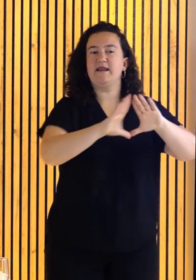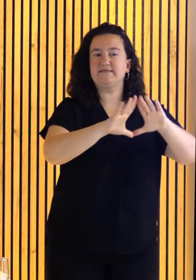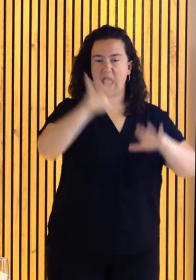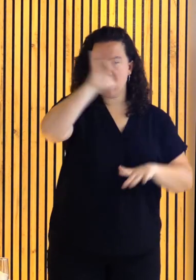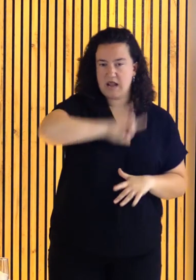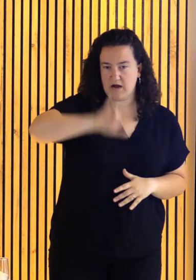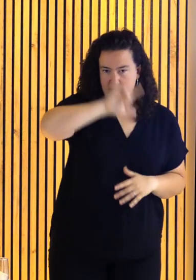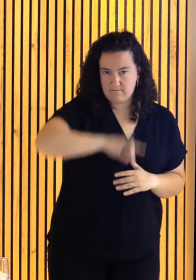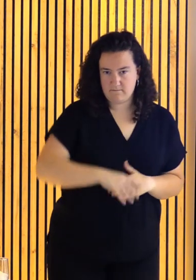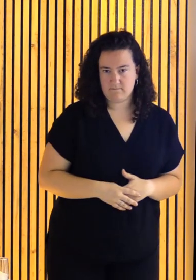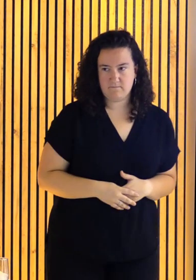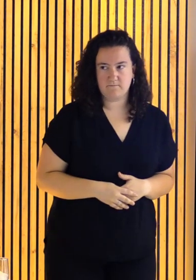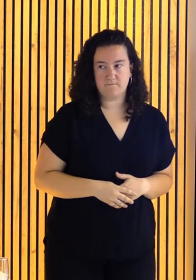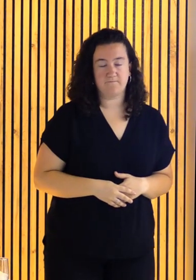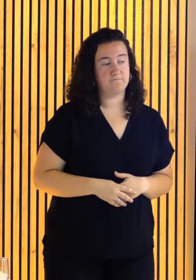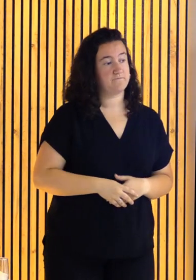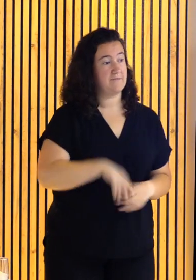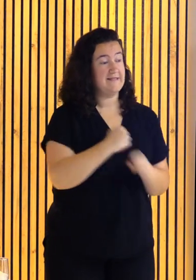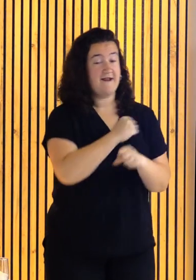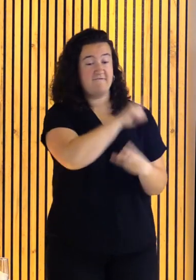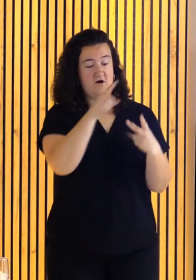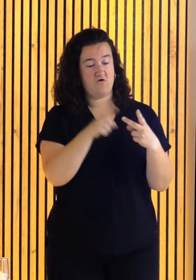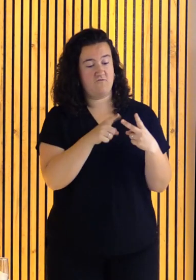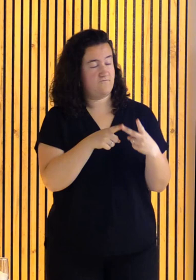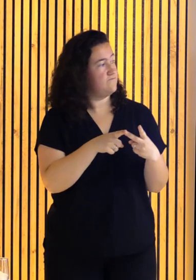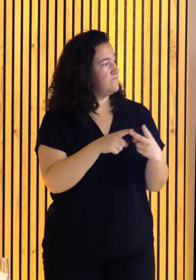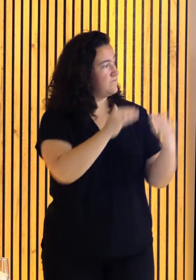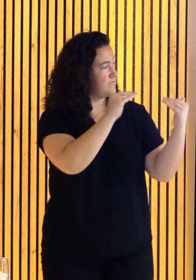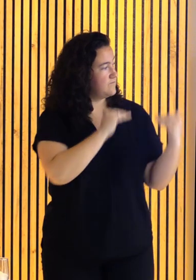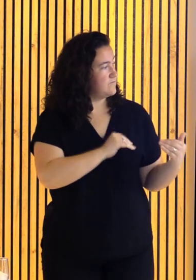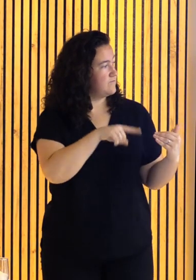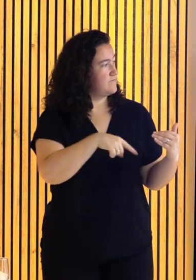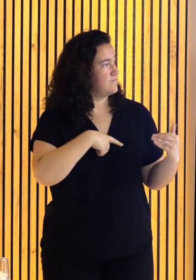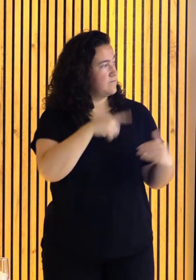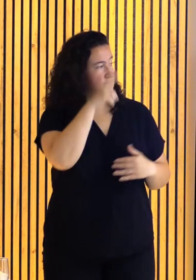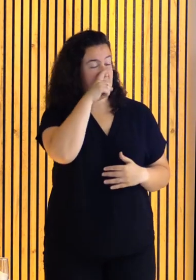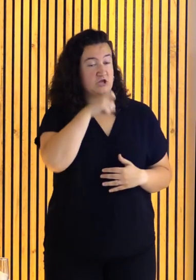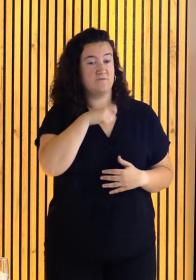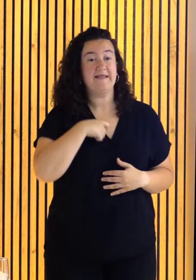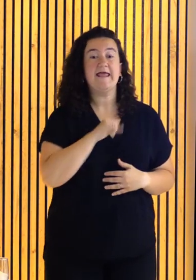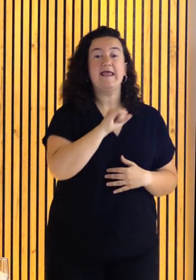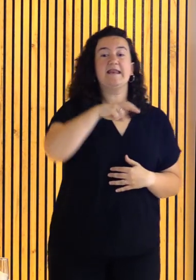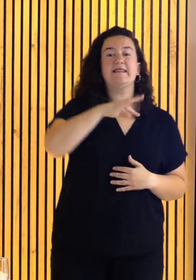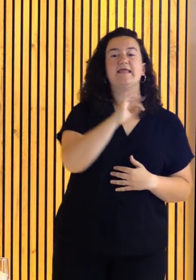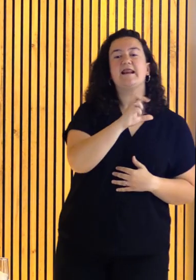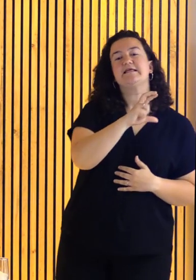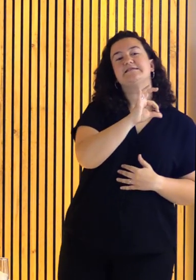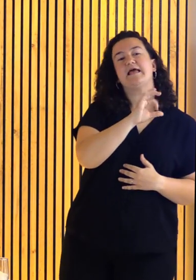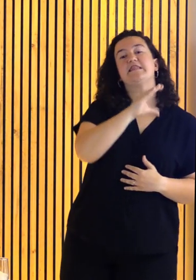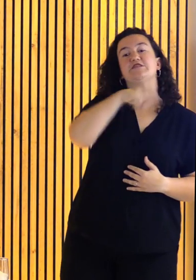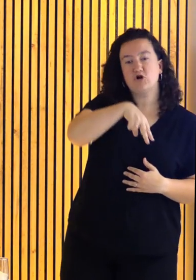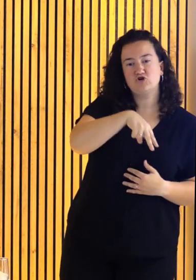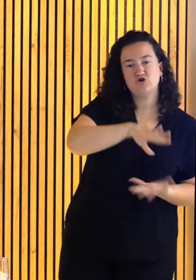Bigarren lanean, ja, intersekzio hitza, intersekzionalitate bihurtzen da 1991an, eta hor ja, beste pisu bat hartzen du,